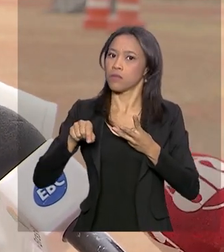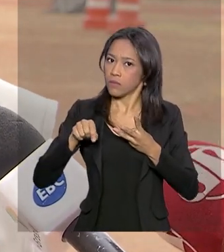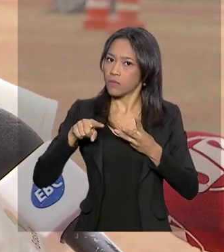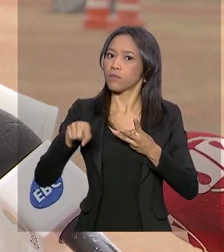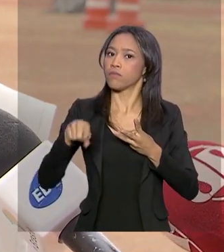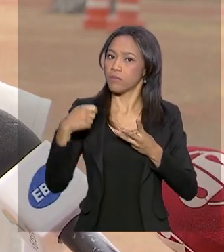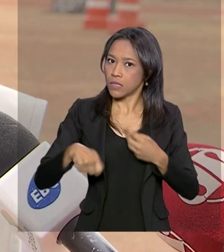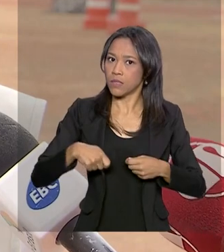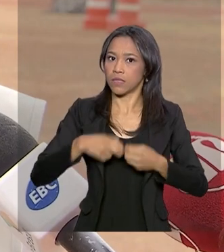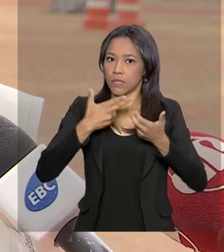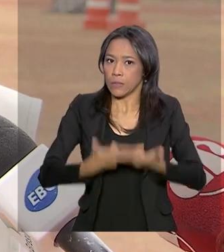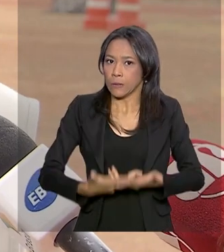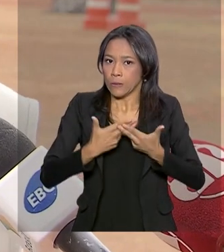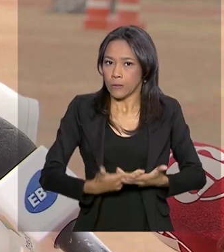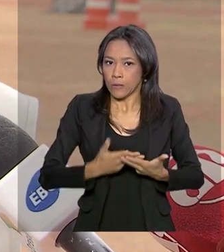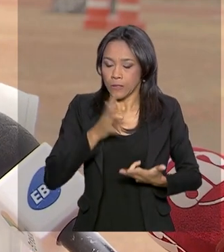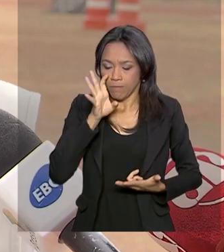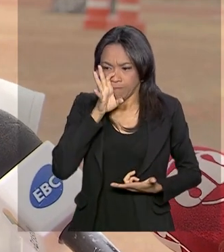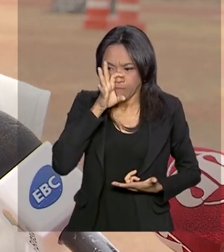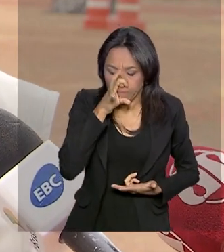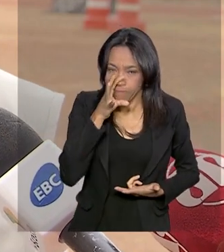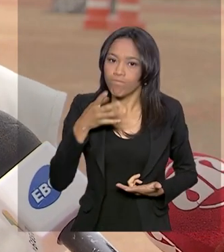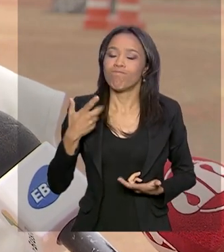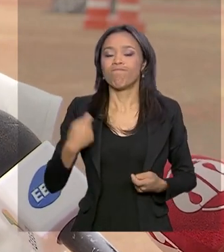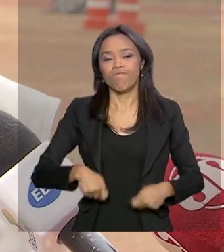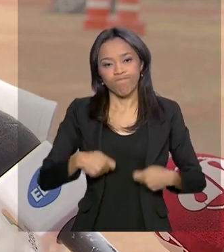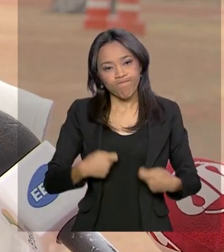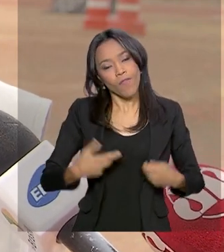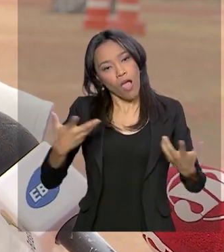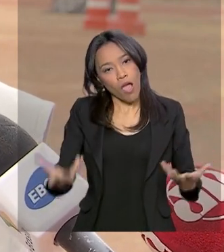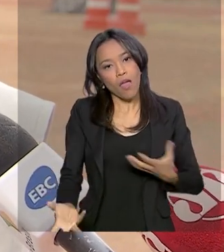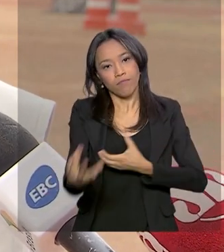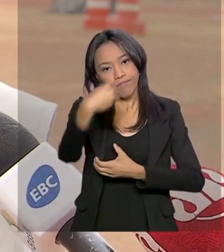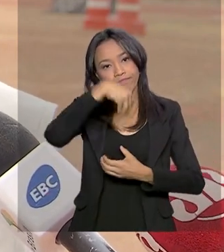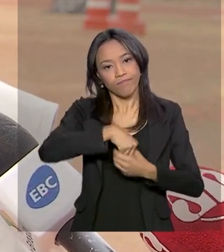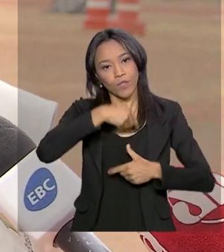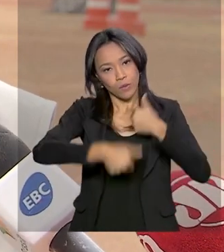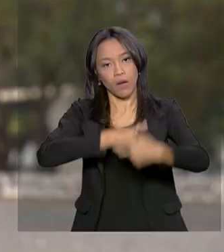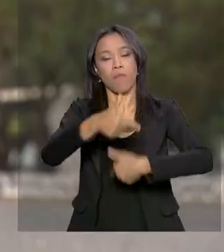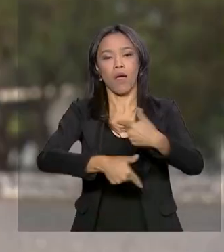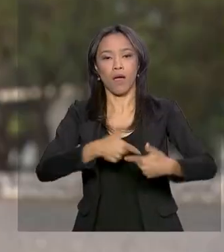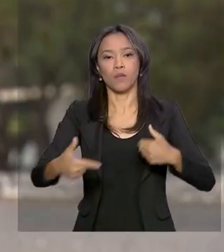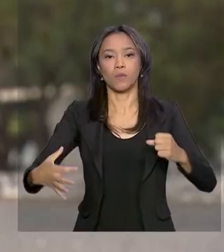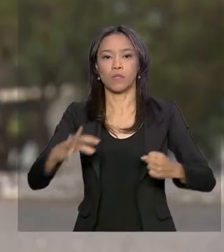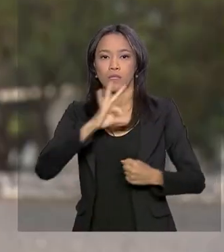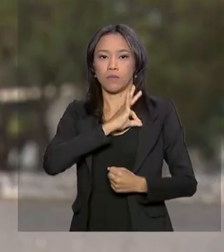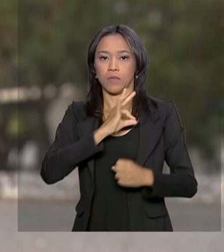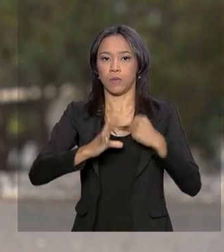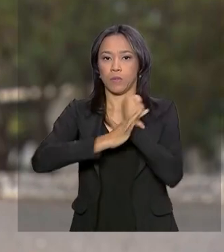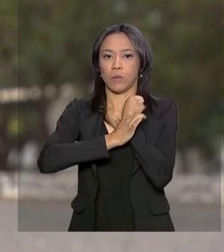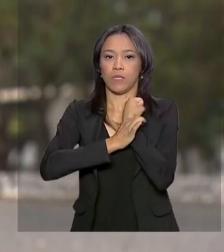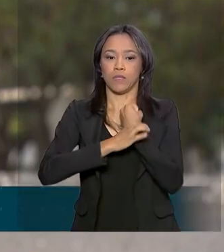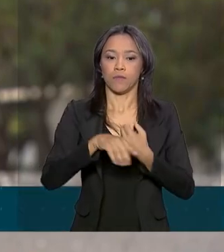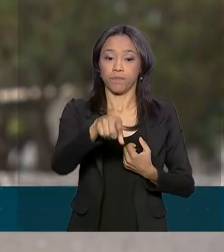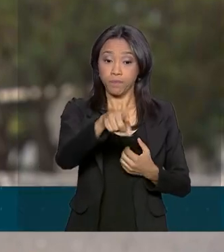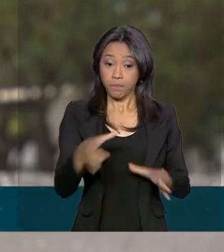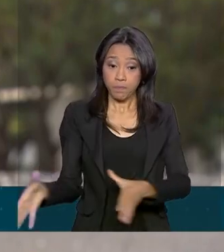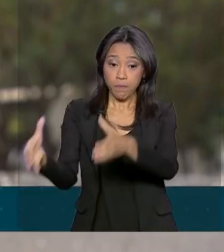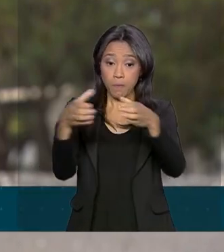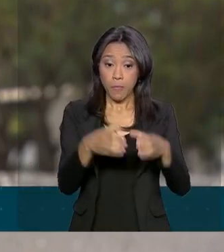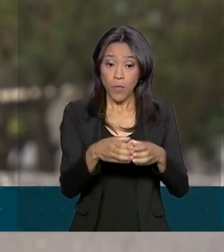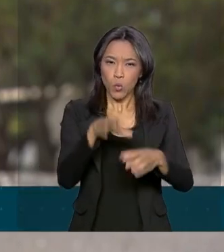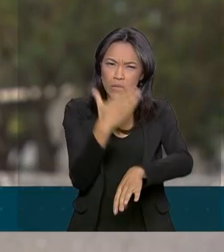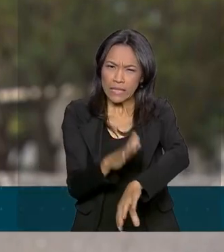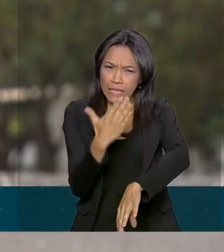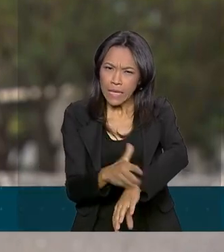resiliência isso tudo e faz parte dessa desse dia a dia do agente blusa o treinamento de segurança presidencial